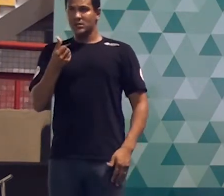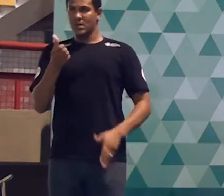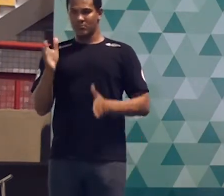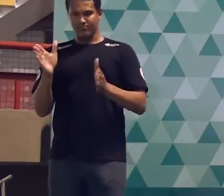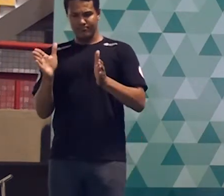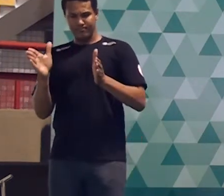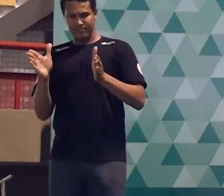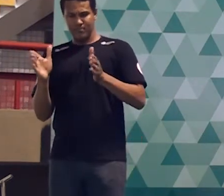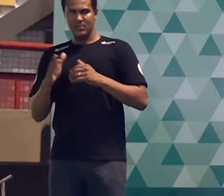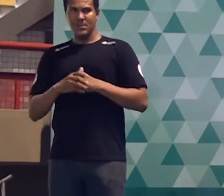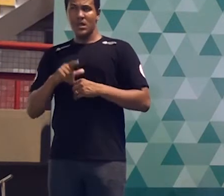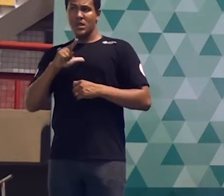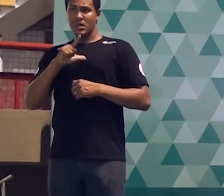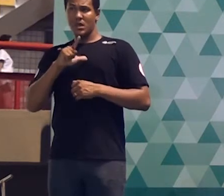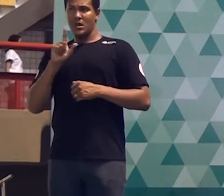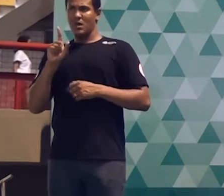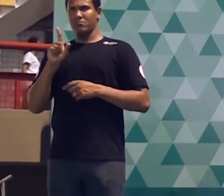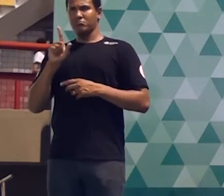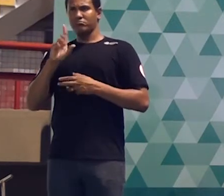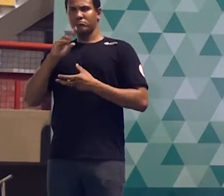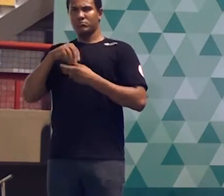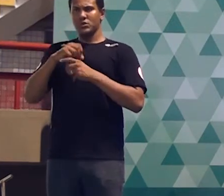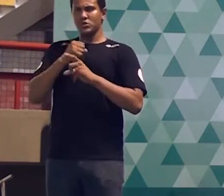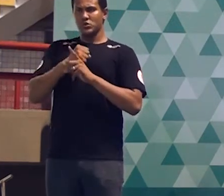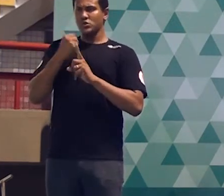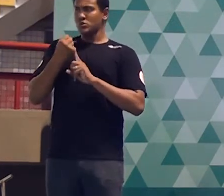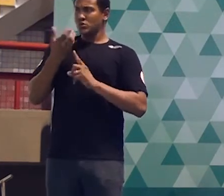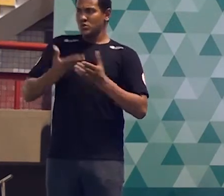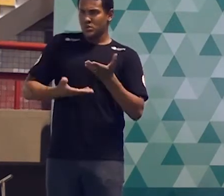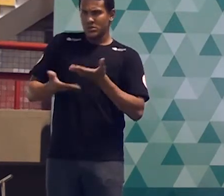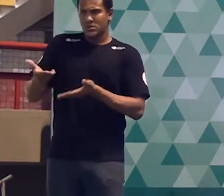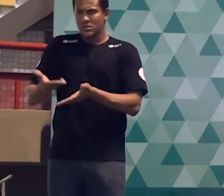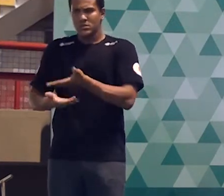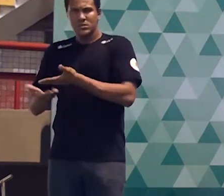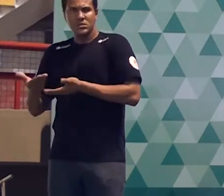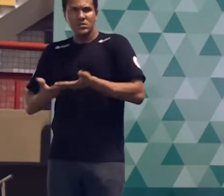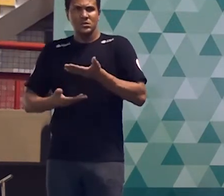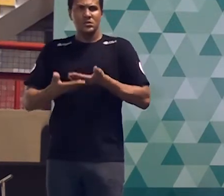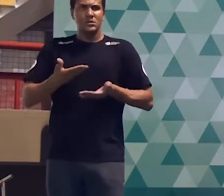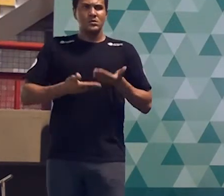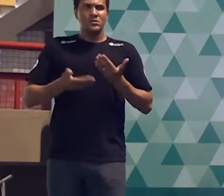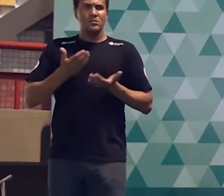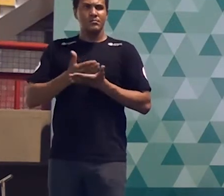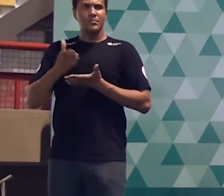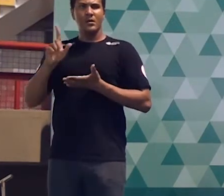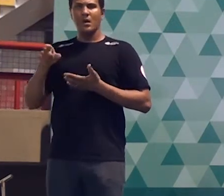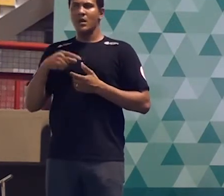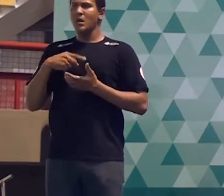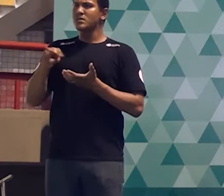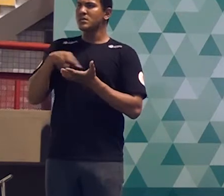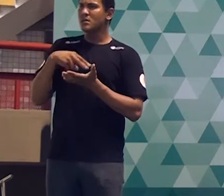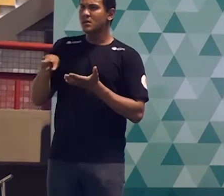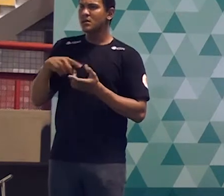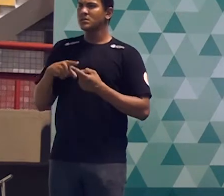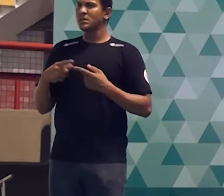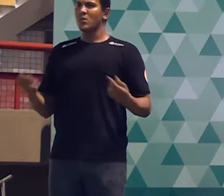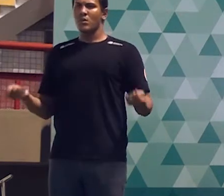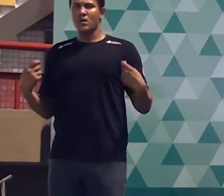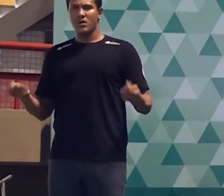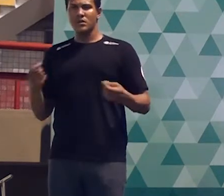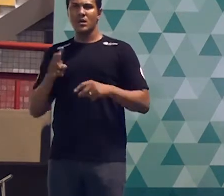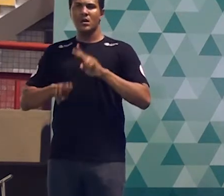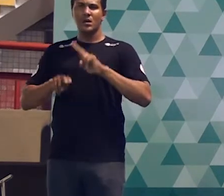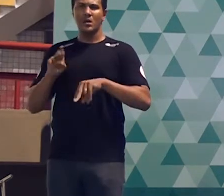fase de socialização. Gente, essa socialização vem na dança, vem na quadrilha, vem